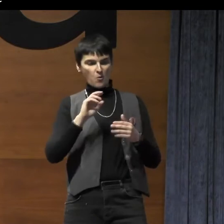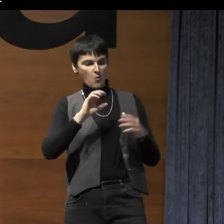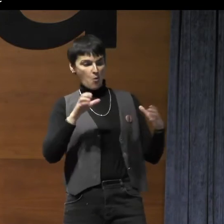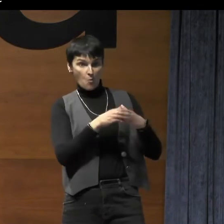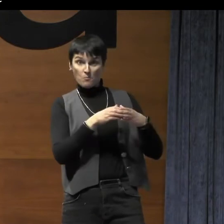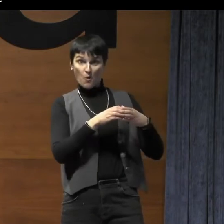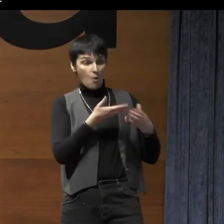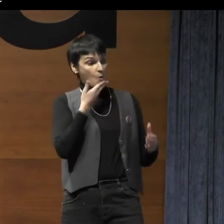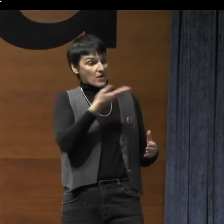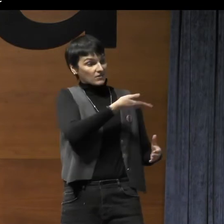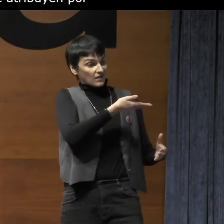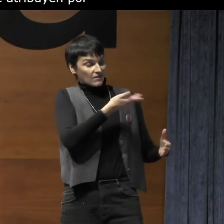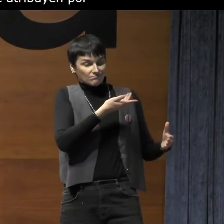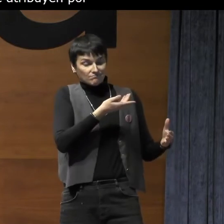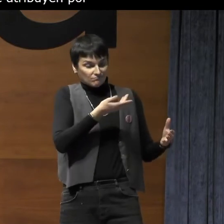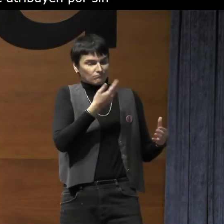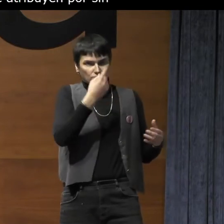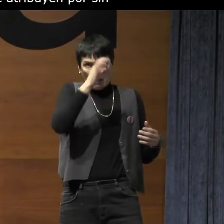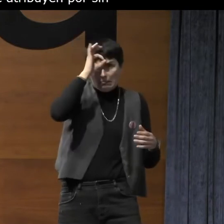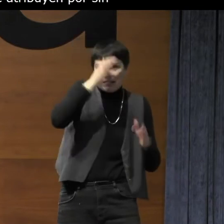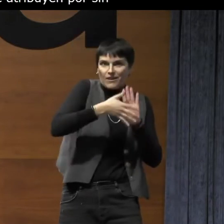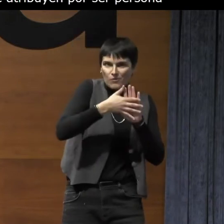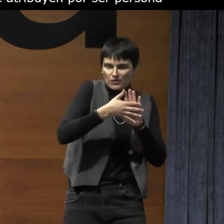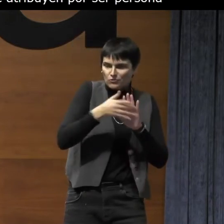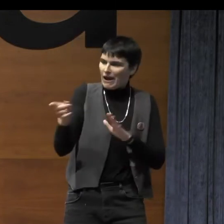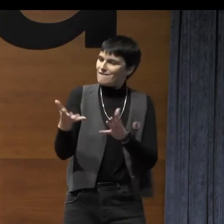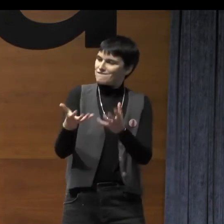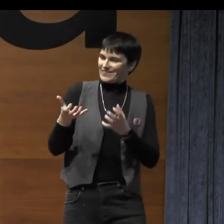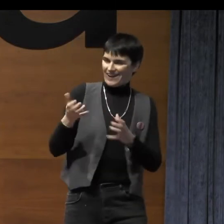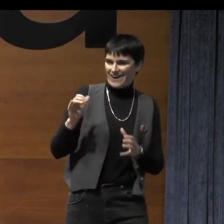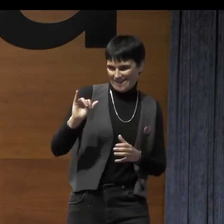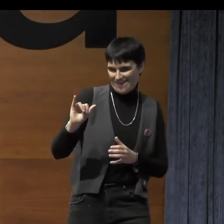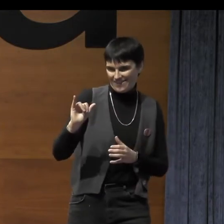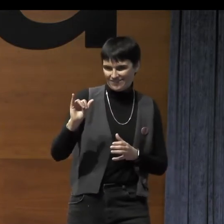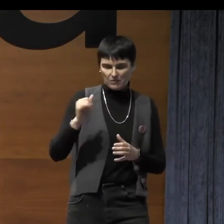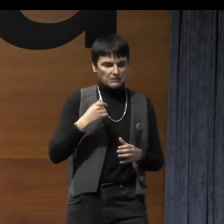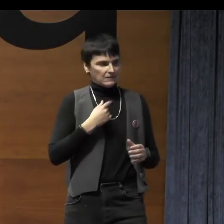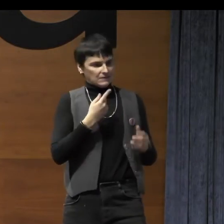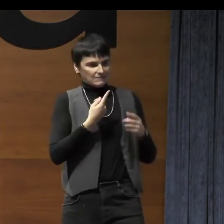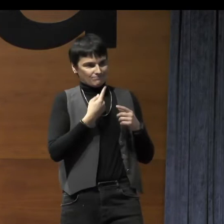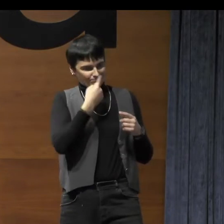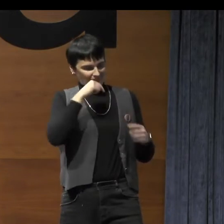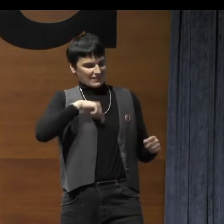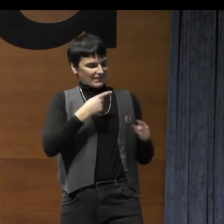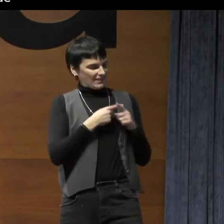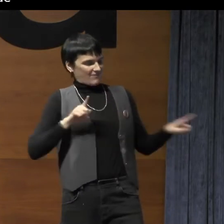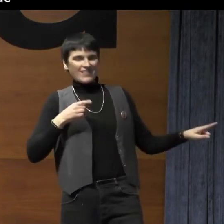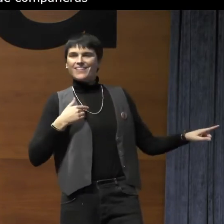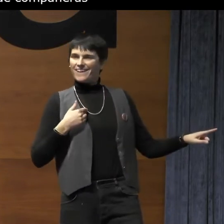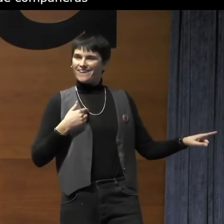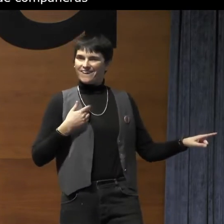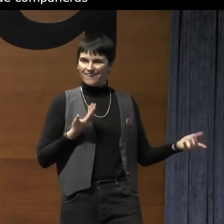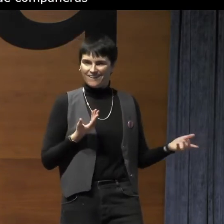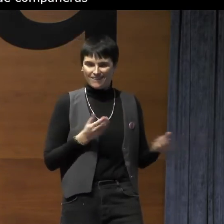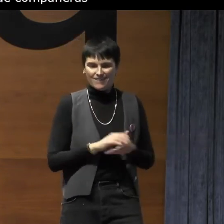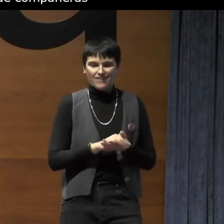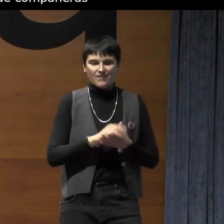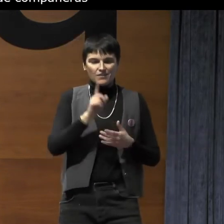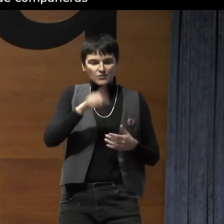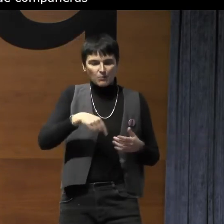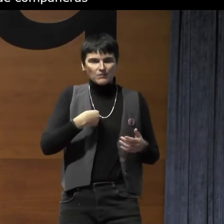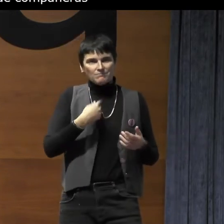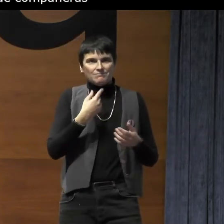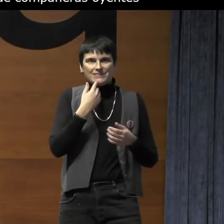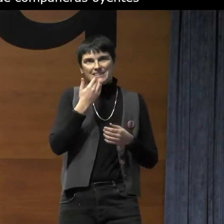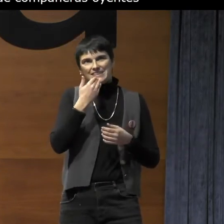Además, es habitual que el grupo de compañeras oyentes digan, anda, jolín, es que como tú eres coda ya lo